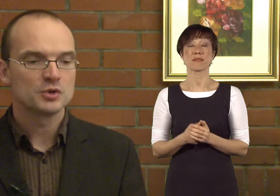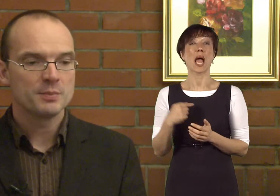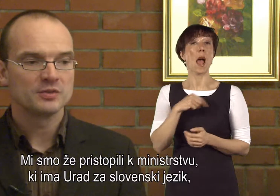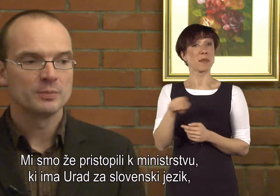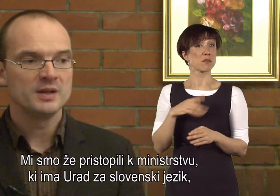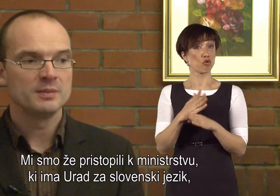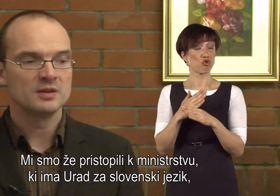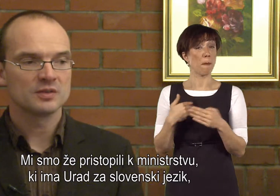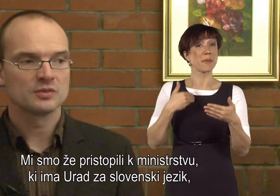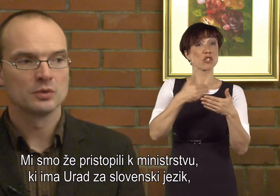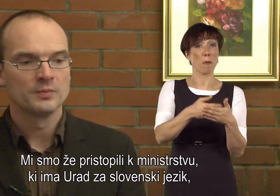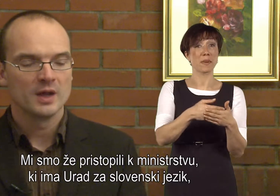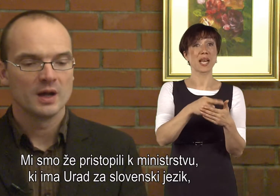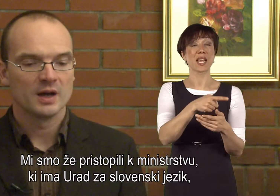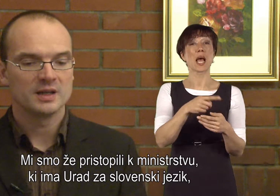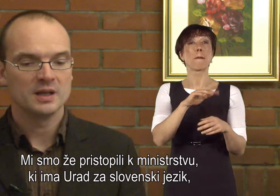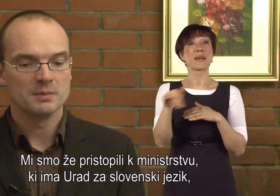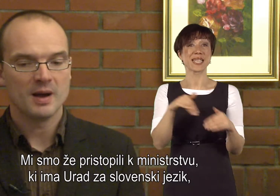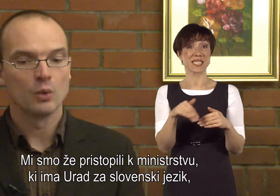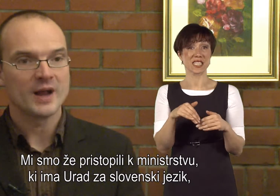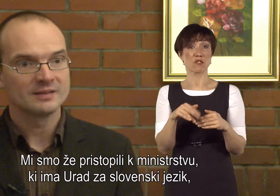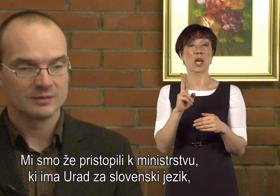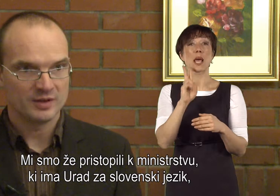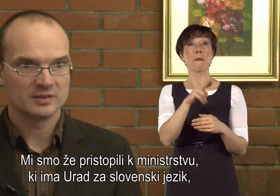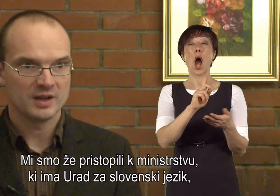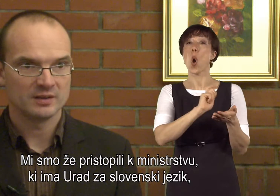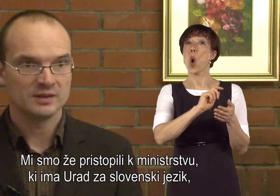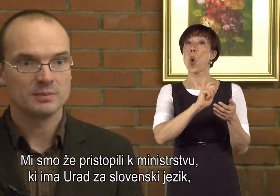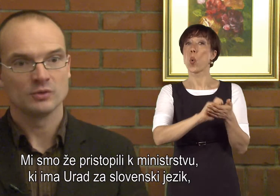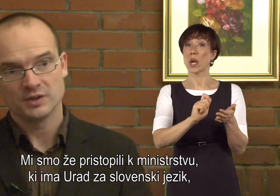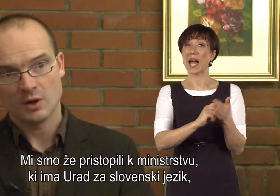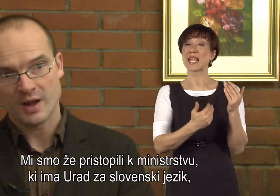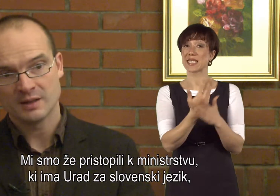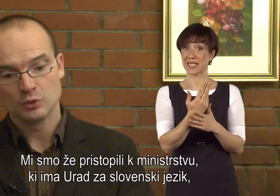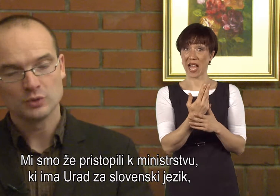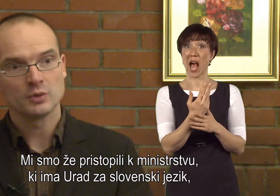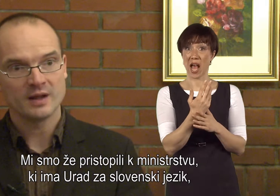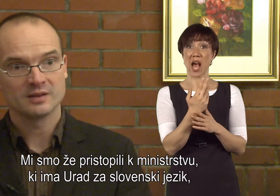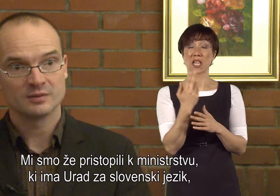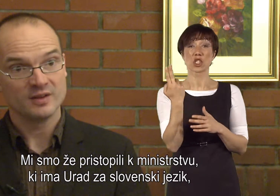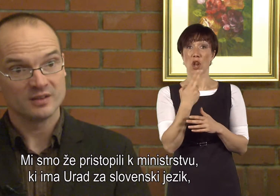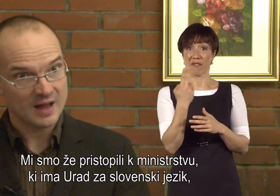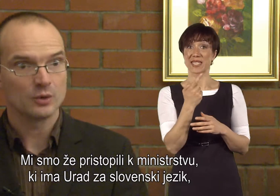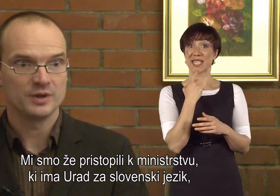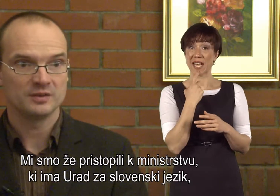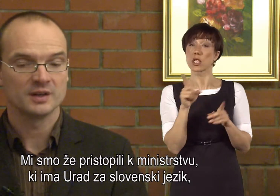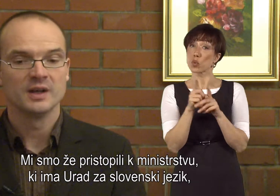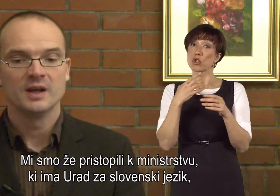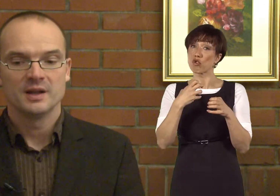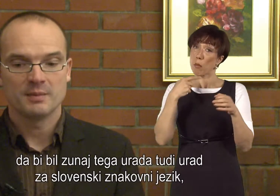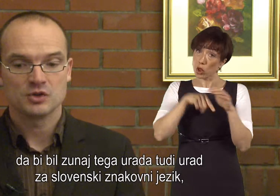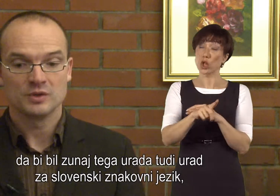Mi smo že pristopili ministrstvu, ki ima urad za slovenski jezik, da bi znotraj tega urada bil tudi urad za slovenski znakovni